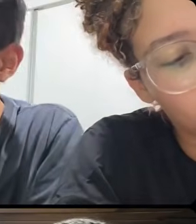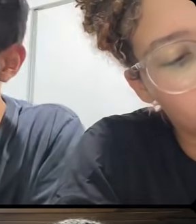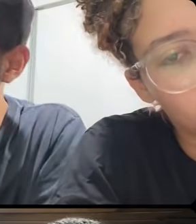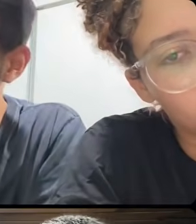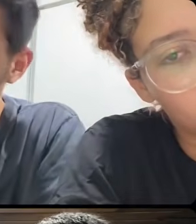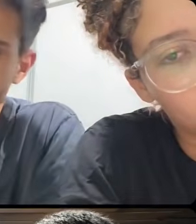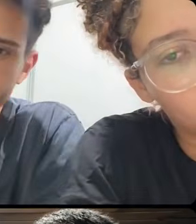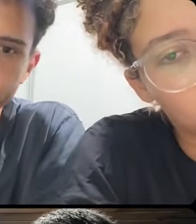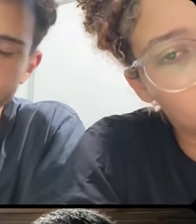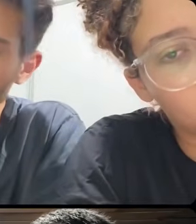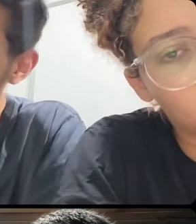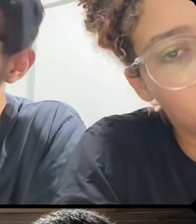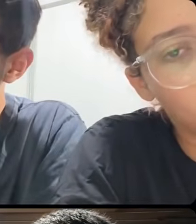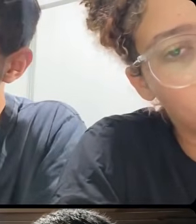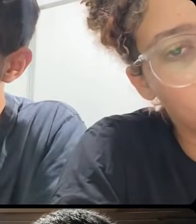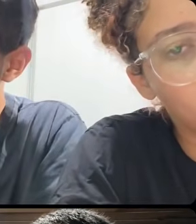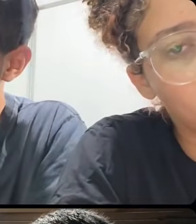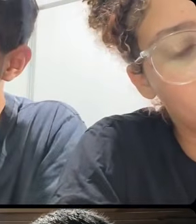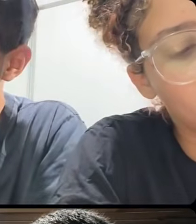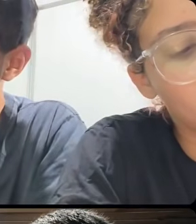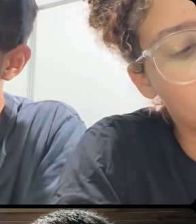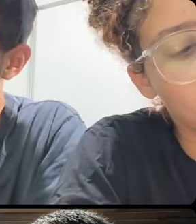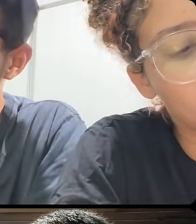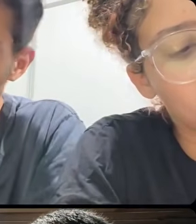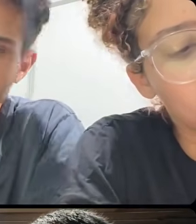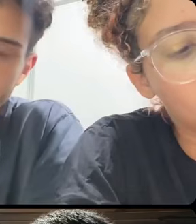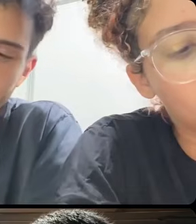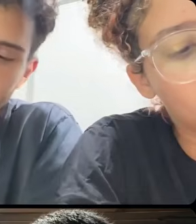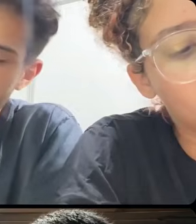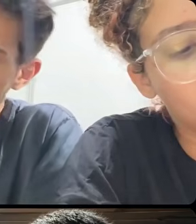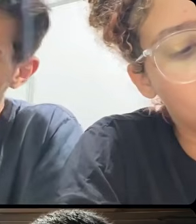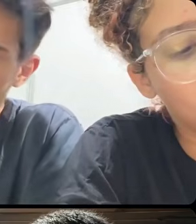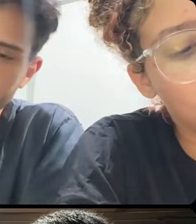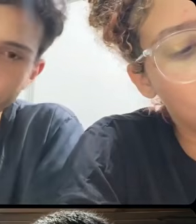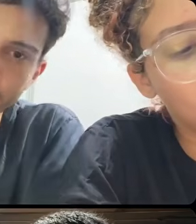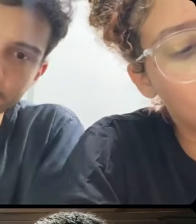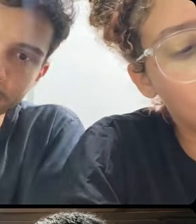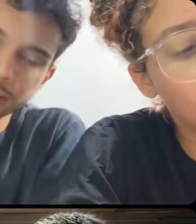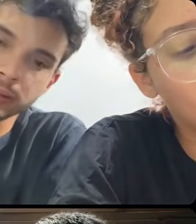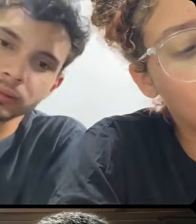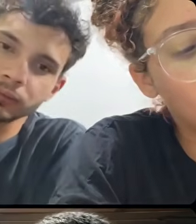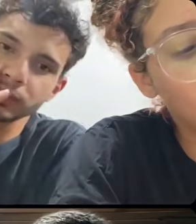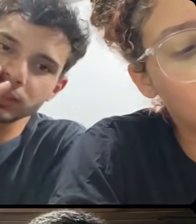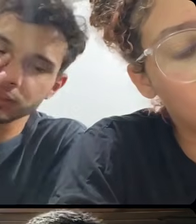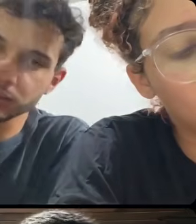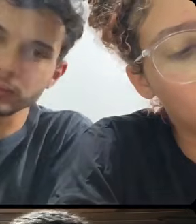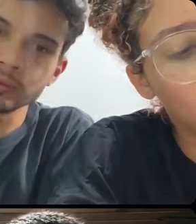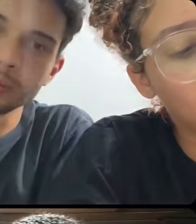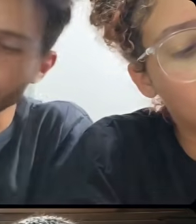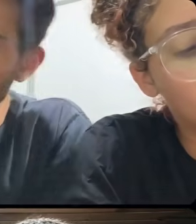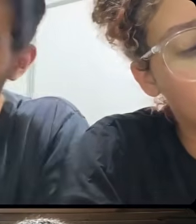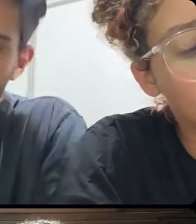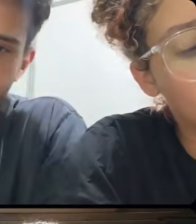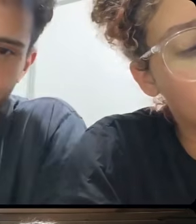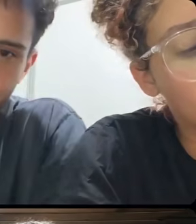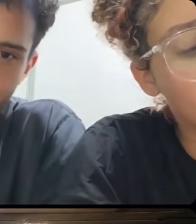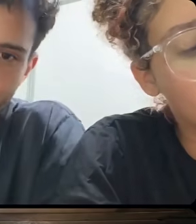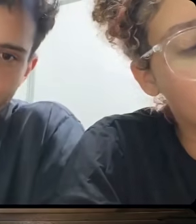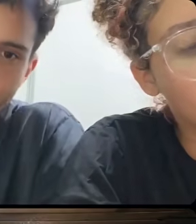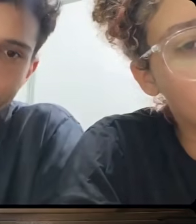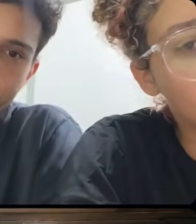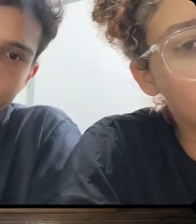né? Então essas formas assim de evangelismo. E esses cadernos que tu pegou,